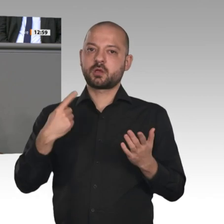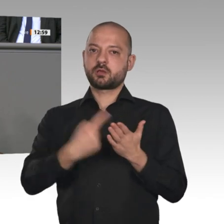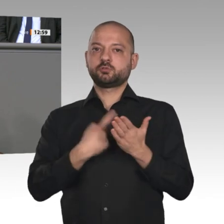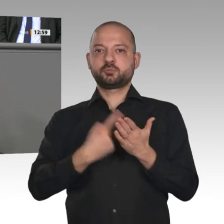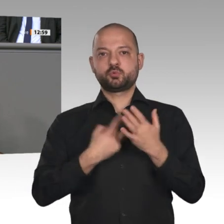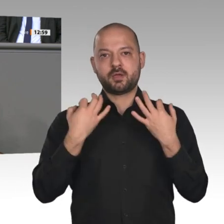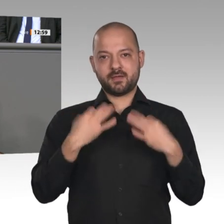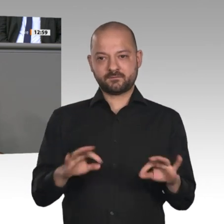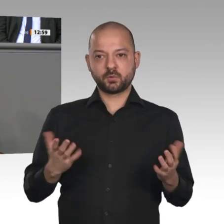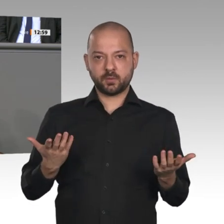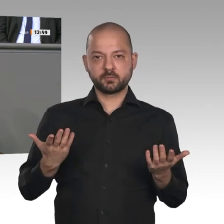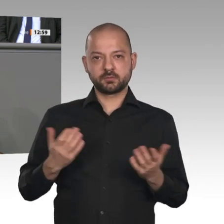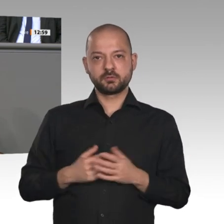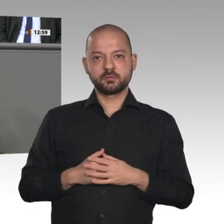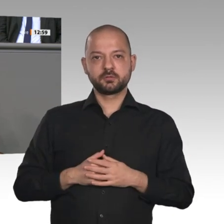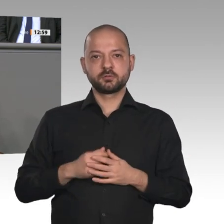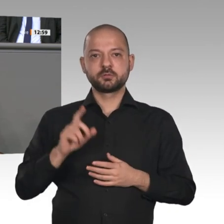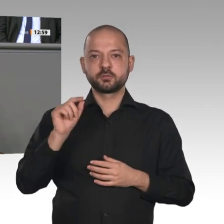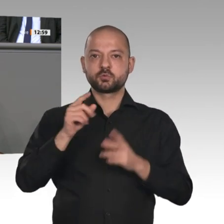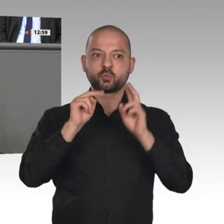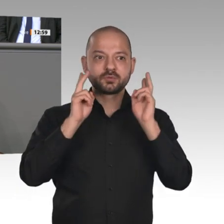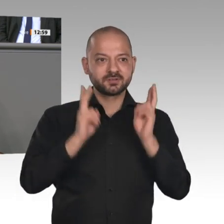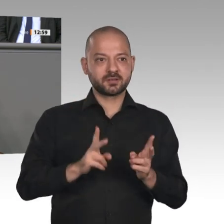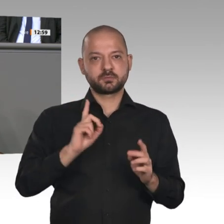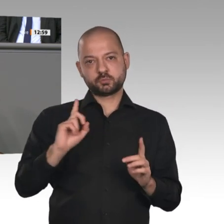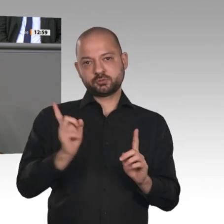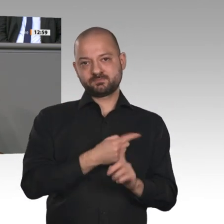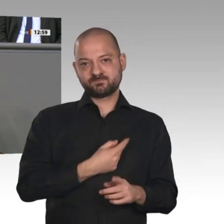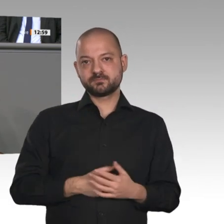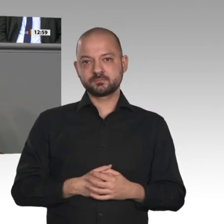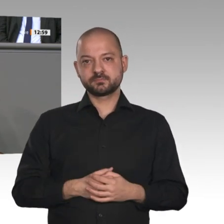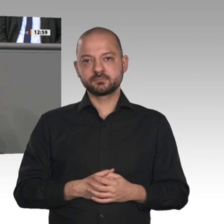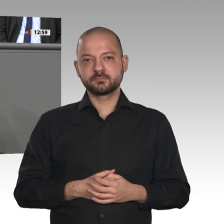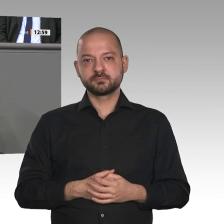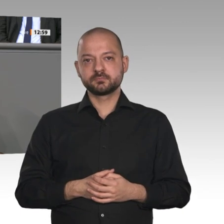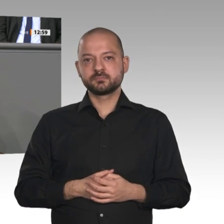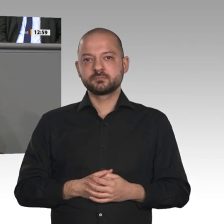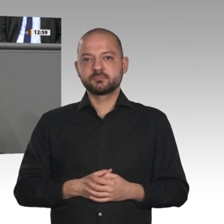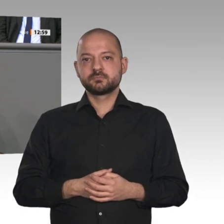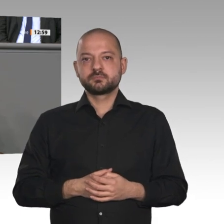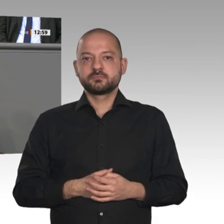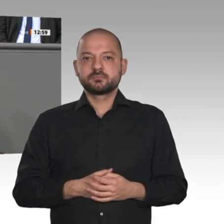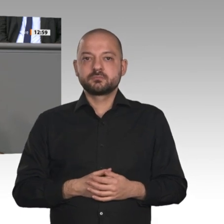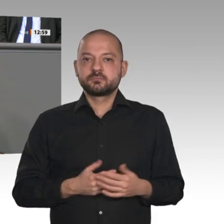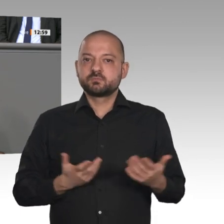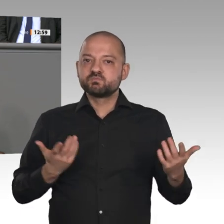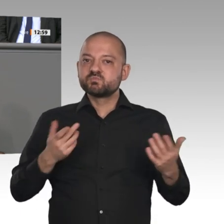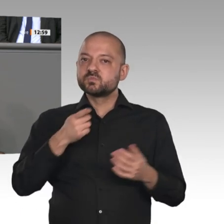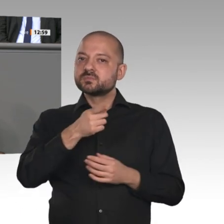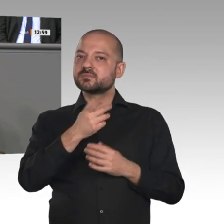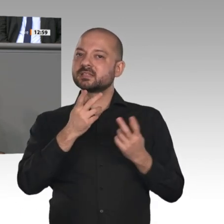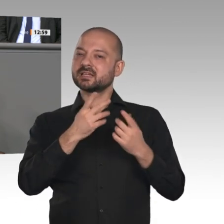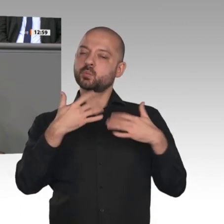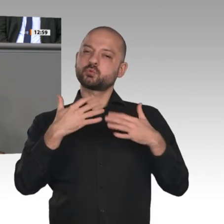wir diesen Anspruch erfüllen, dass dieses Unrecht beseitigt wird. Es handelt sich um einen Punkt von nicht zu unterschätzender